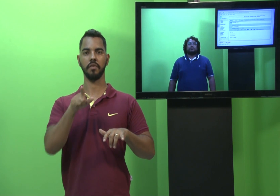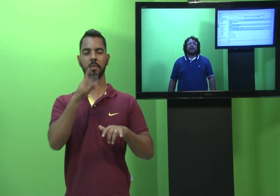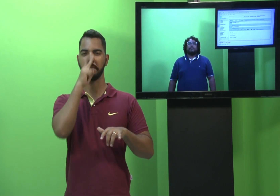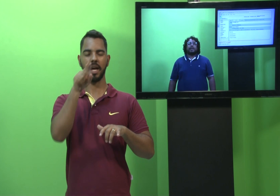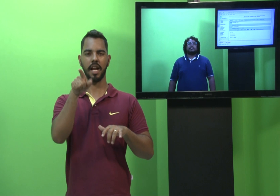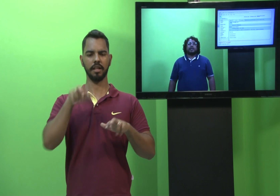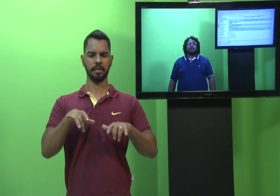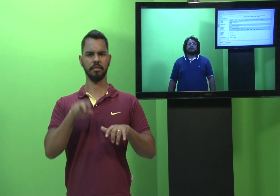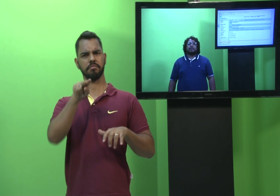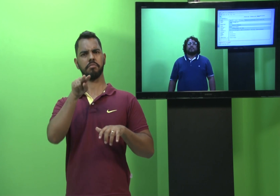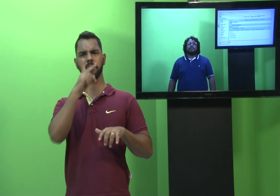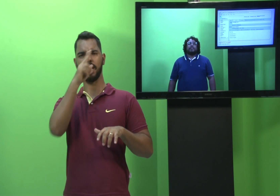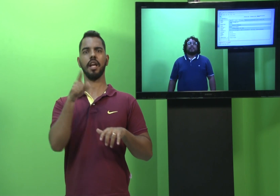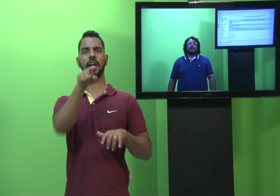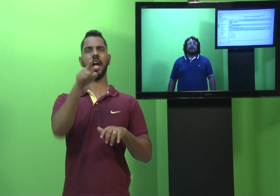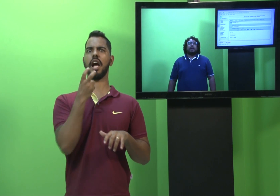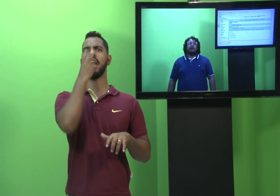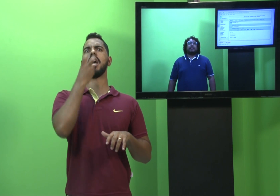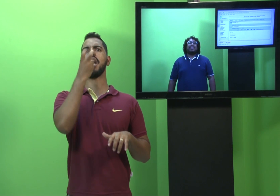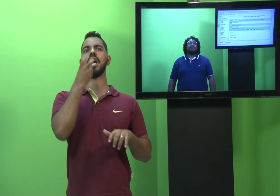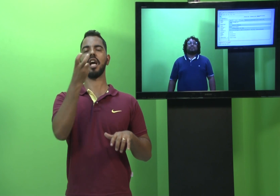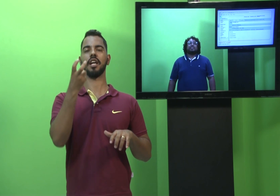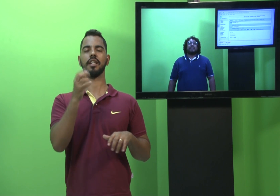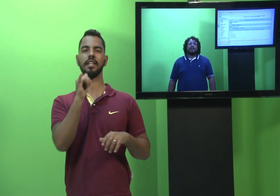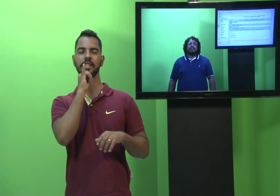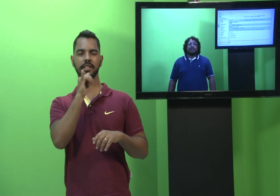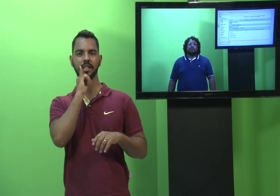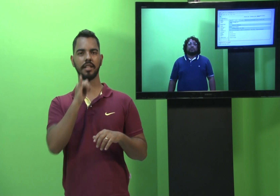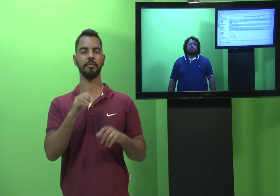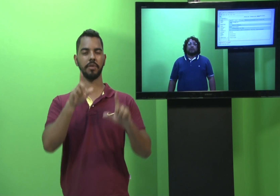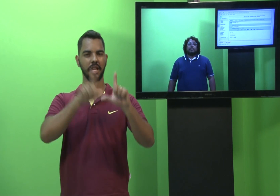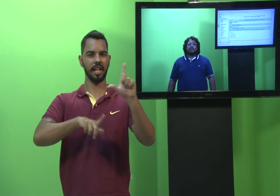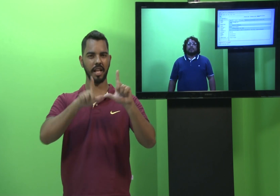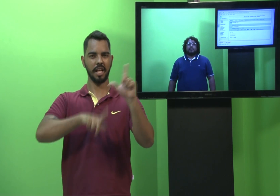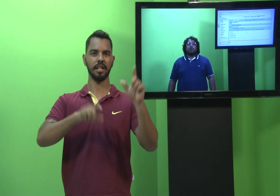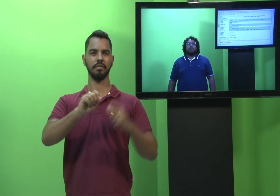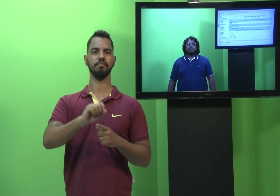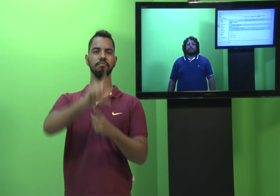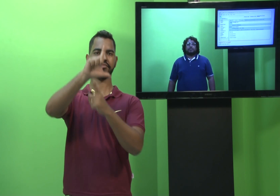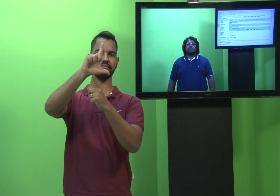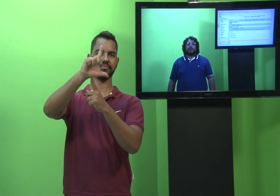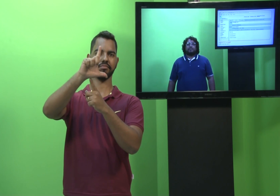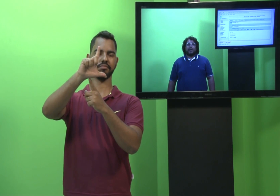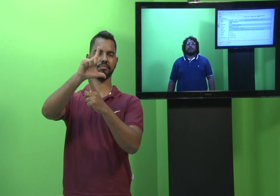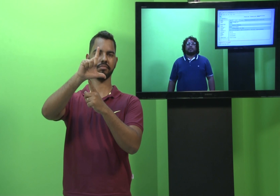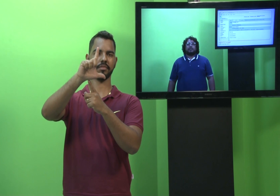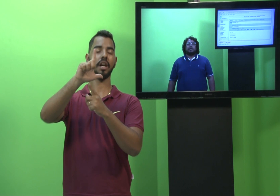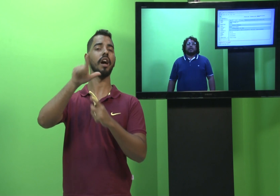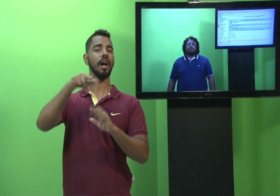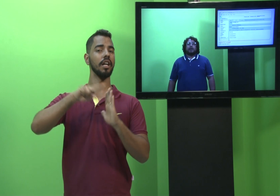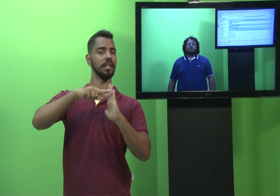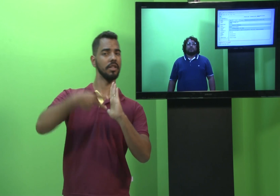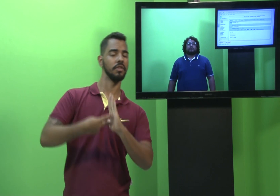isso representa que você está gritando. Percebeu como a expressão grafada em